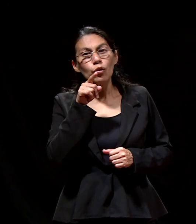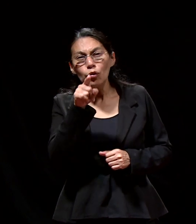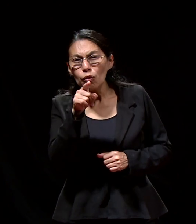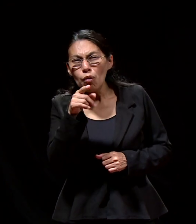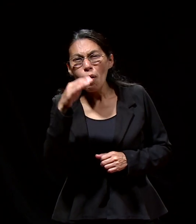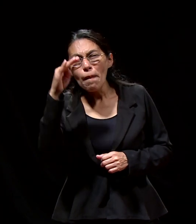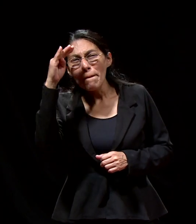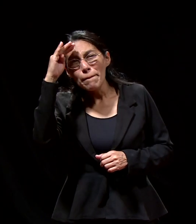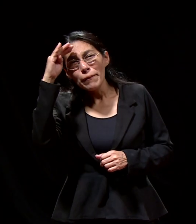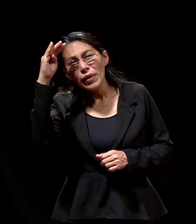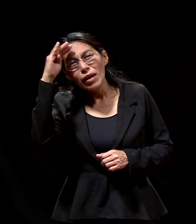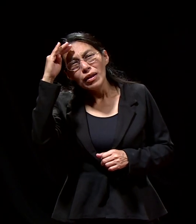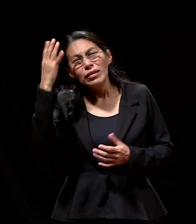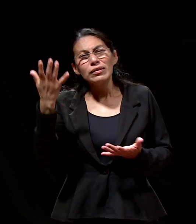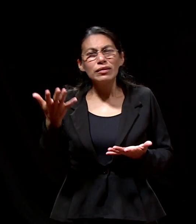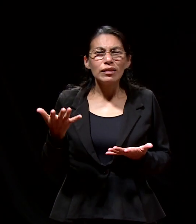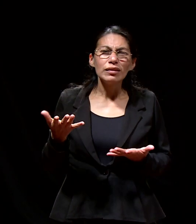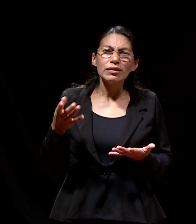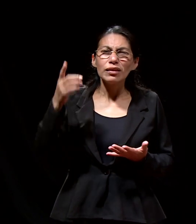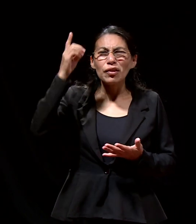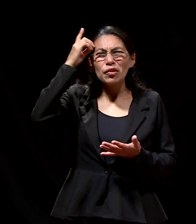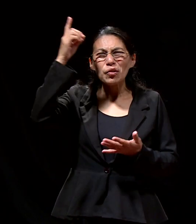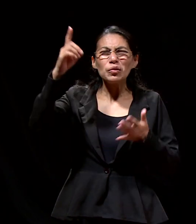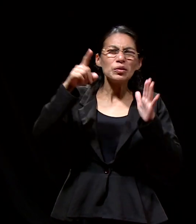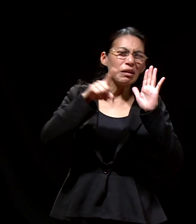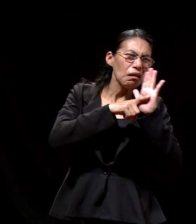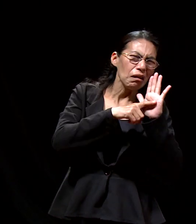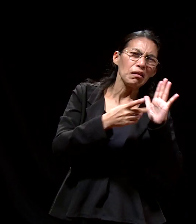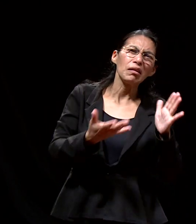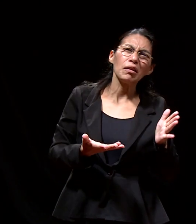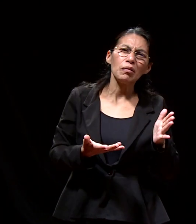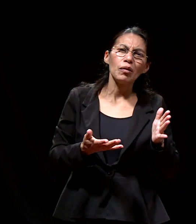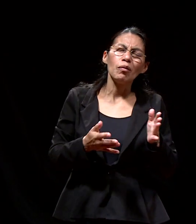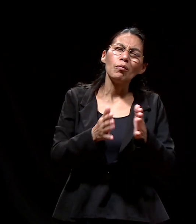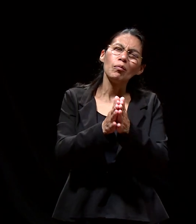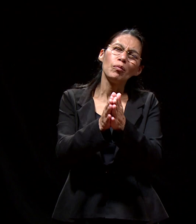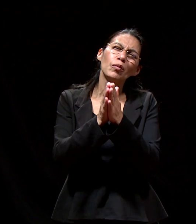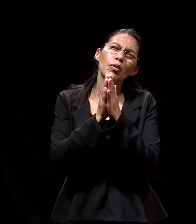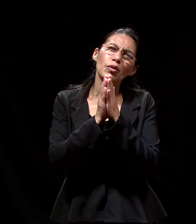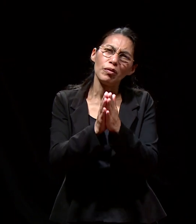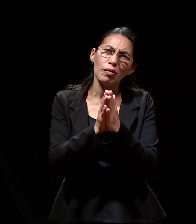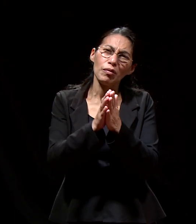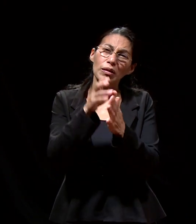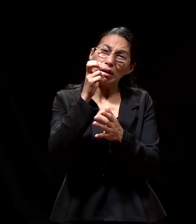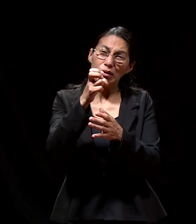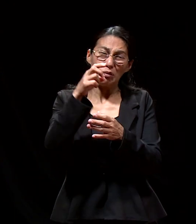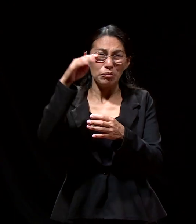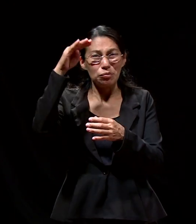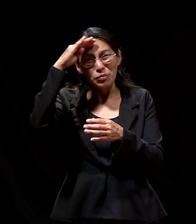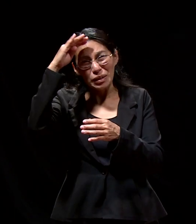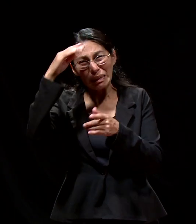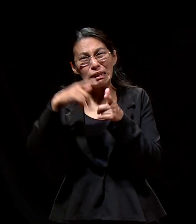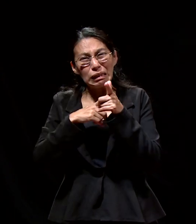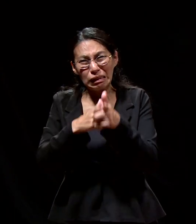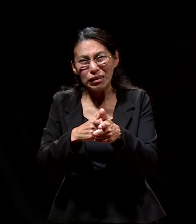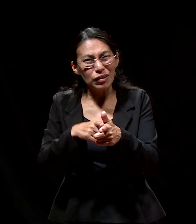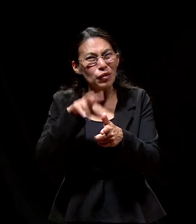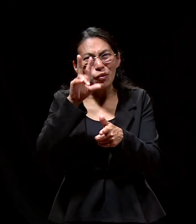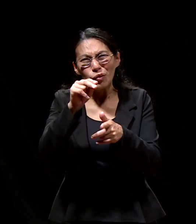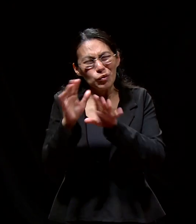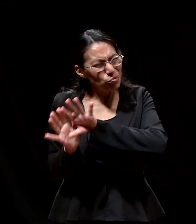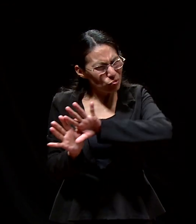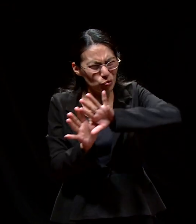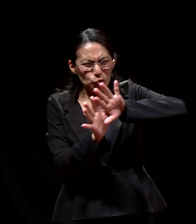algunas cosas negativas de Dios por favor sacúdete ese pensamiento porque